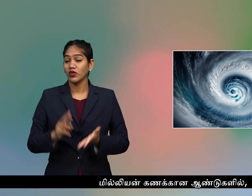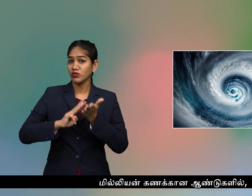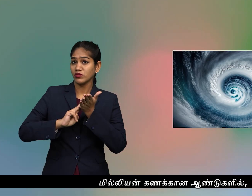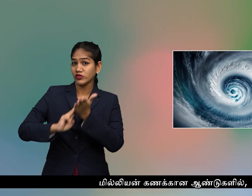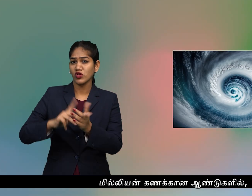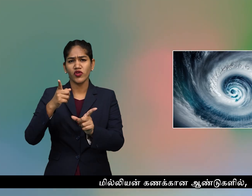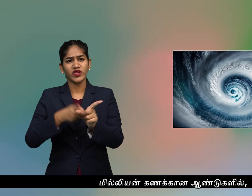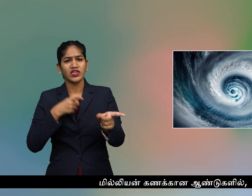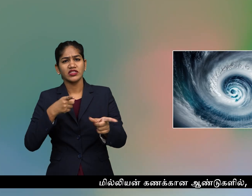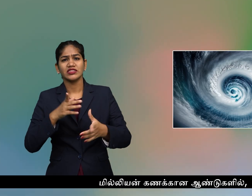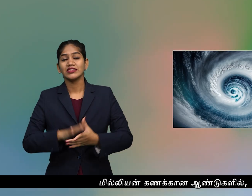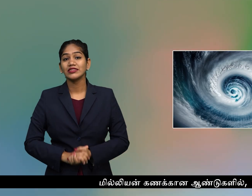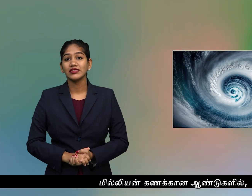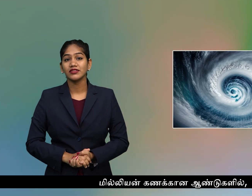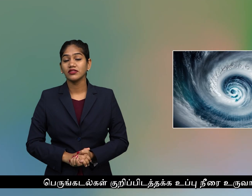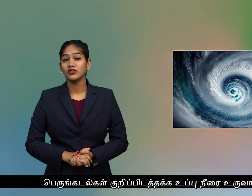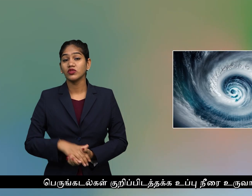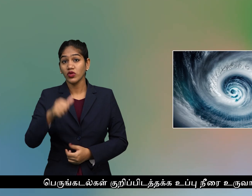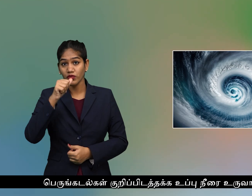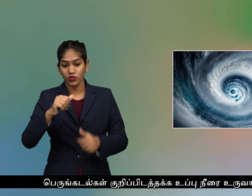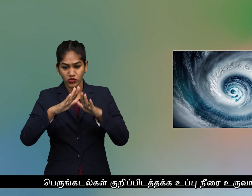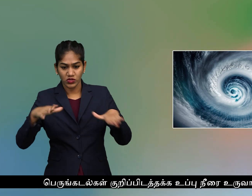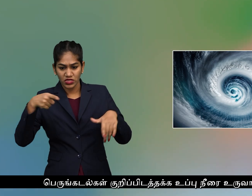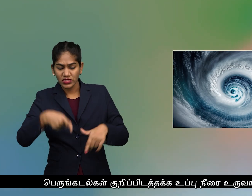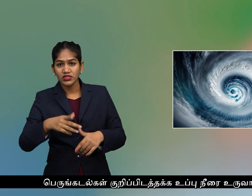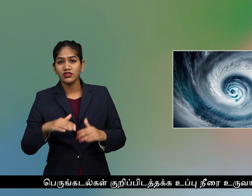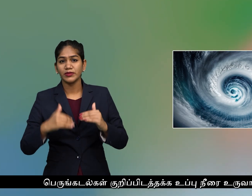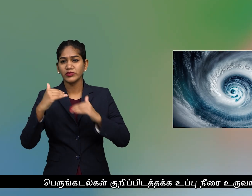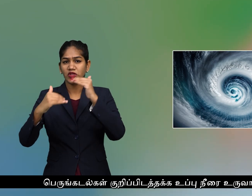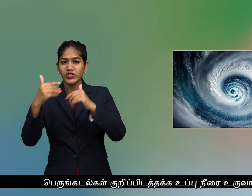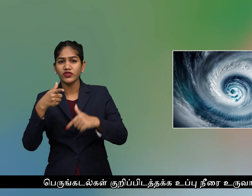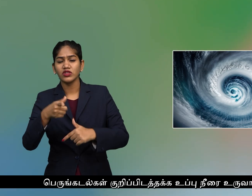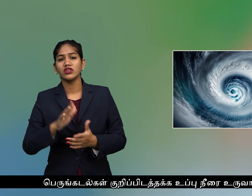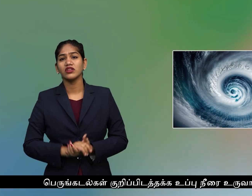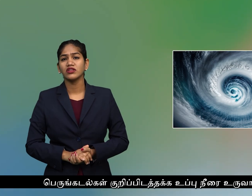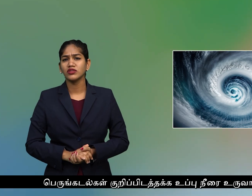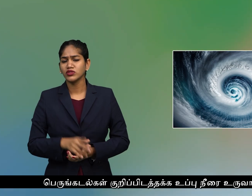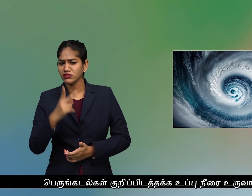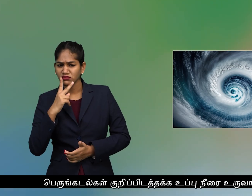மில்லியன் கணக்கான ஆண்டுகளில் பெருங்கடல்கள் குறிப்பிடத்தக்க உப்பு நீரை உருவாக்கியுள்ளன.